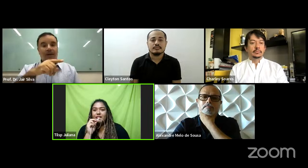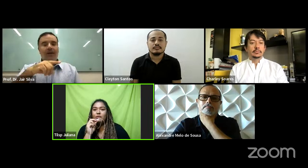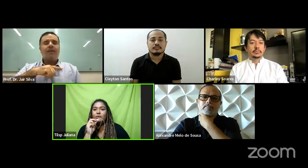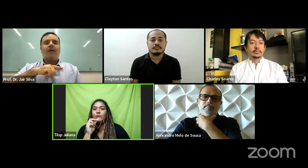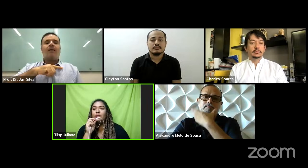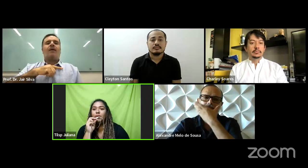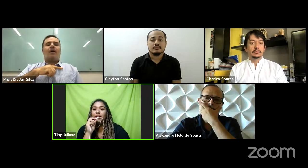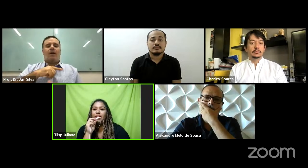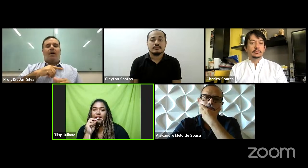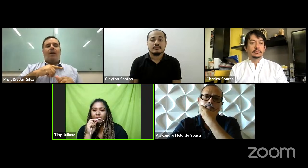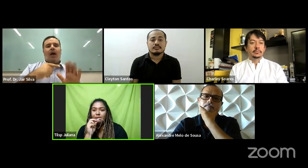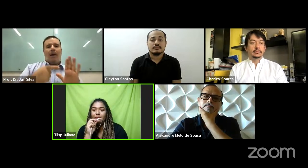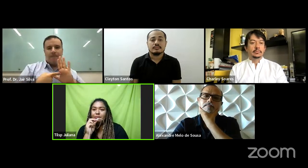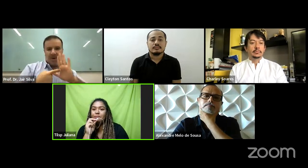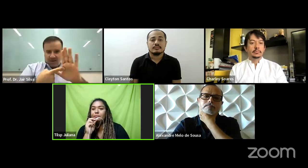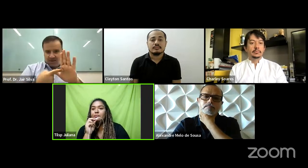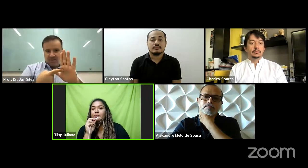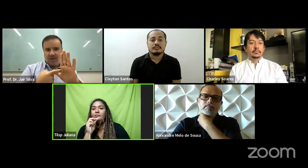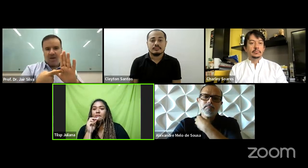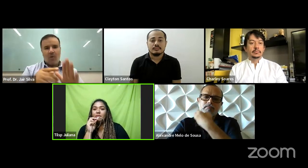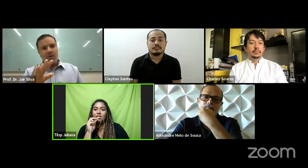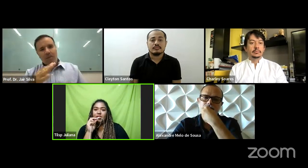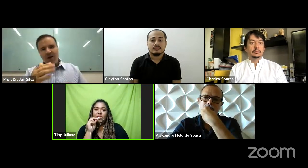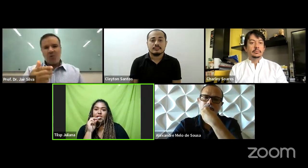para a defesa do aluno Cleiton.